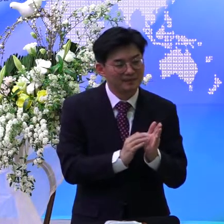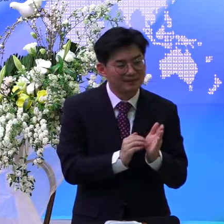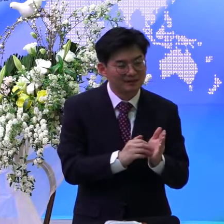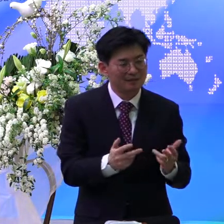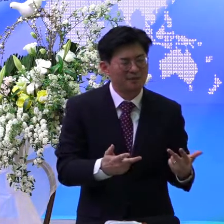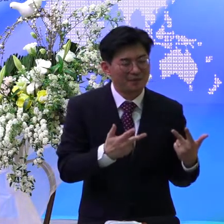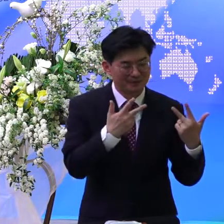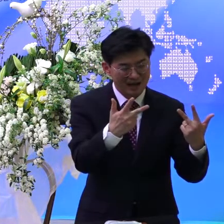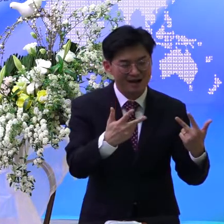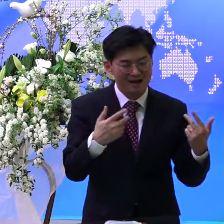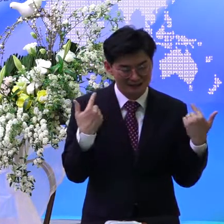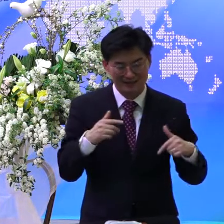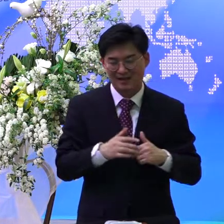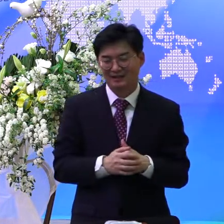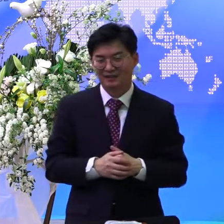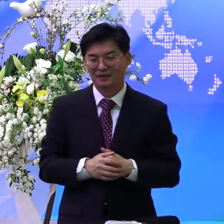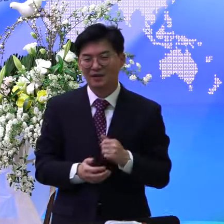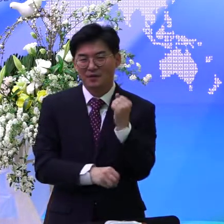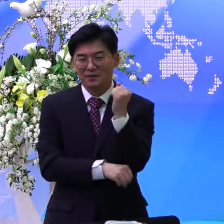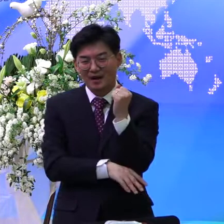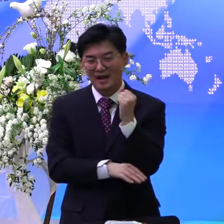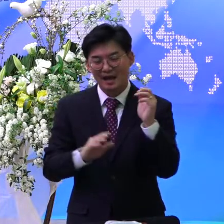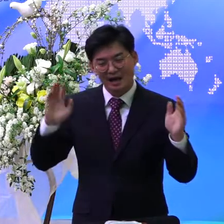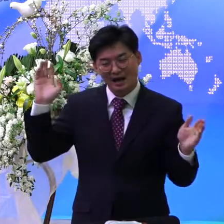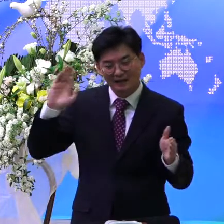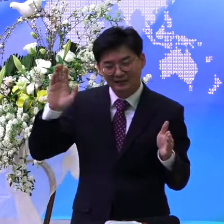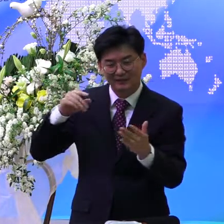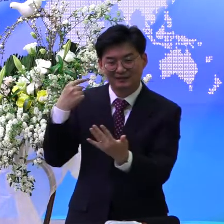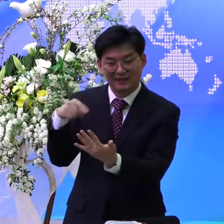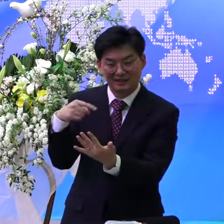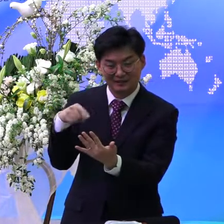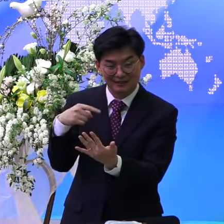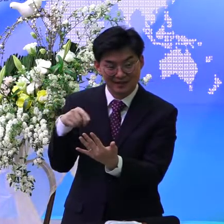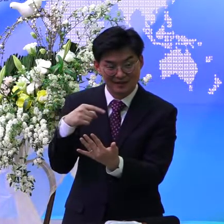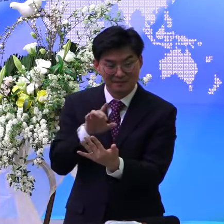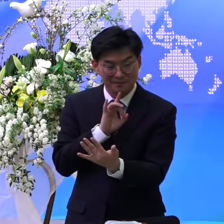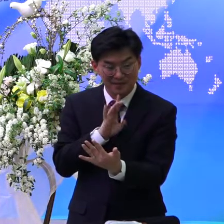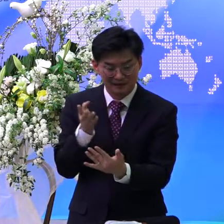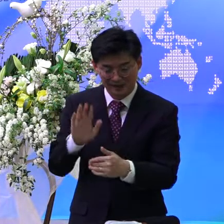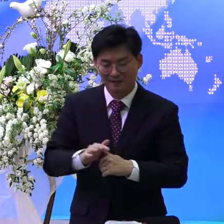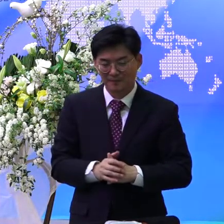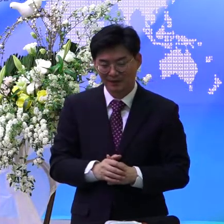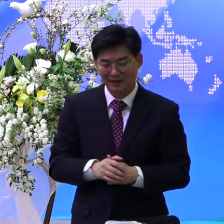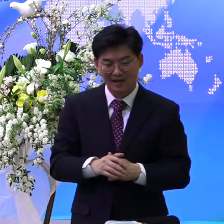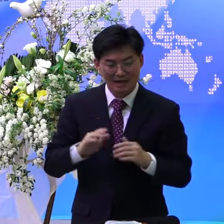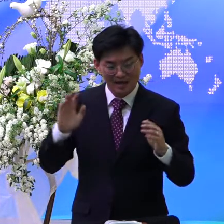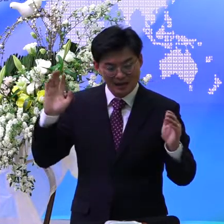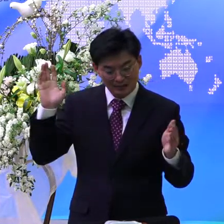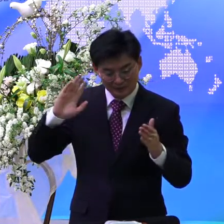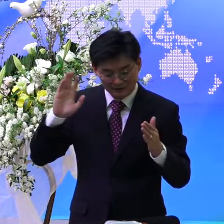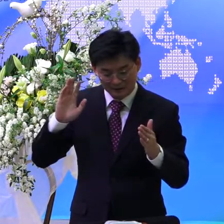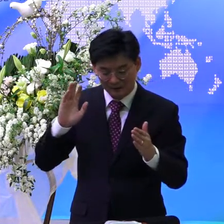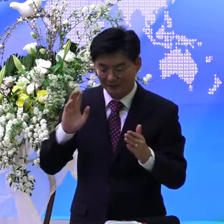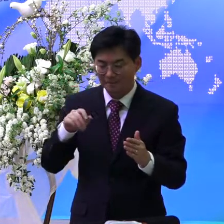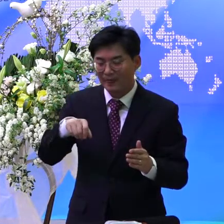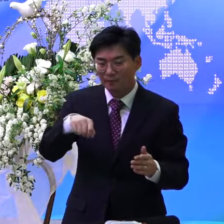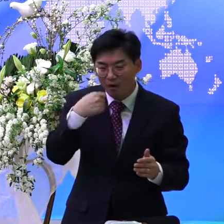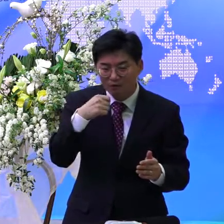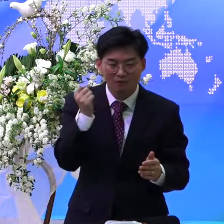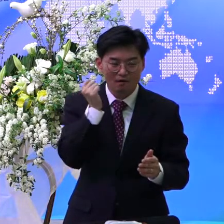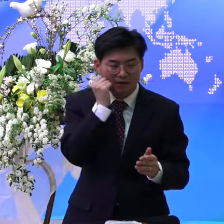원래 학원에서 아이들을 가르쳤었는데요. 아이들을 가르칠 때 아이들에게 간식으로 토스트를 만들어주고 아이들이